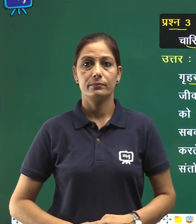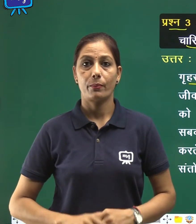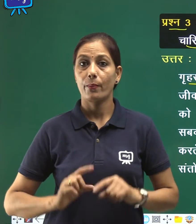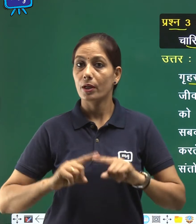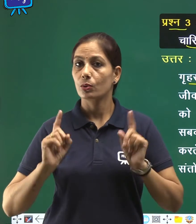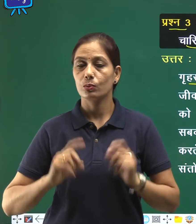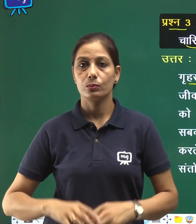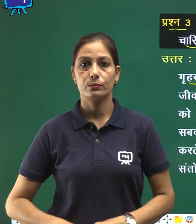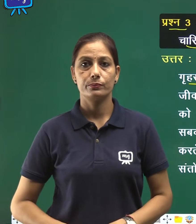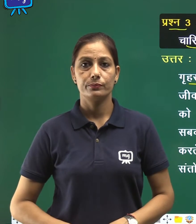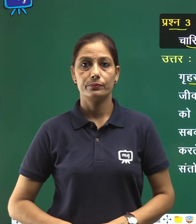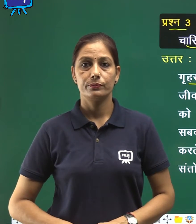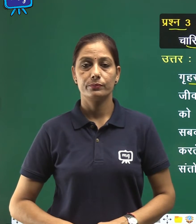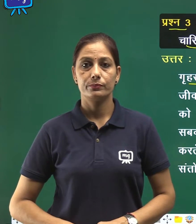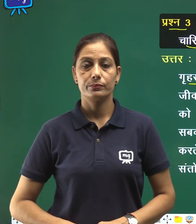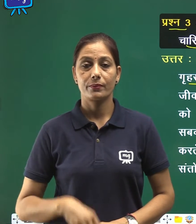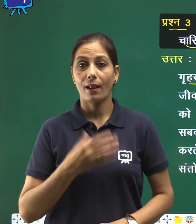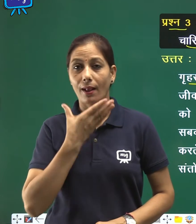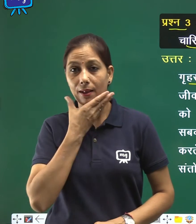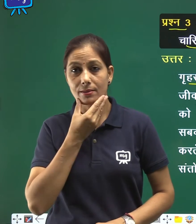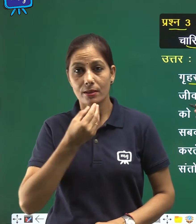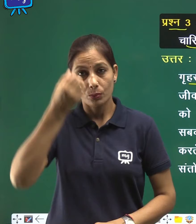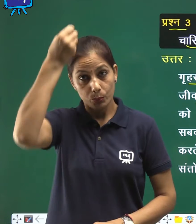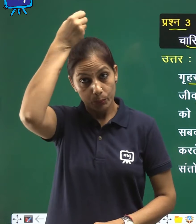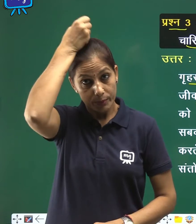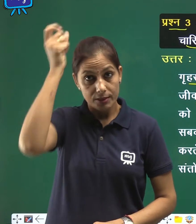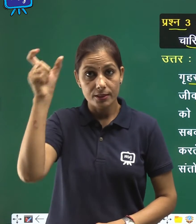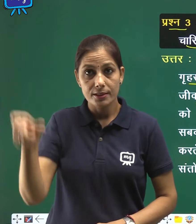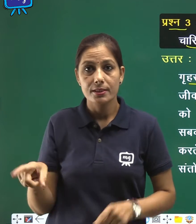परंतु साधु जैसा जीवन जीते थे।